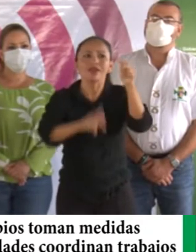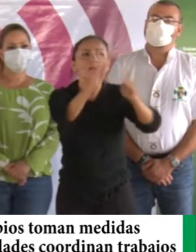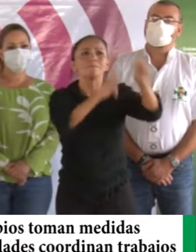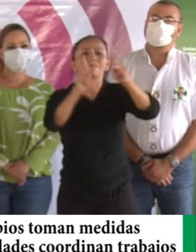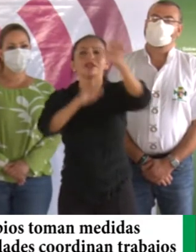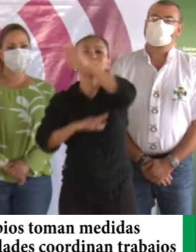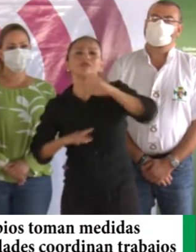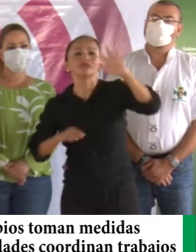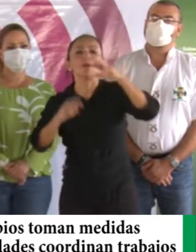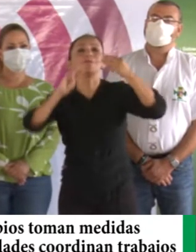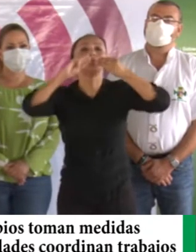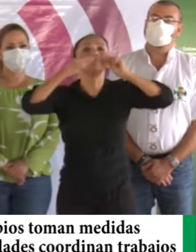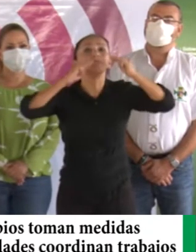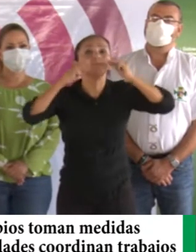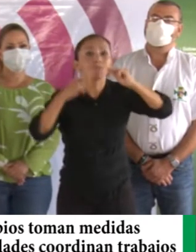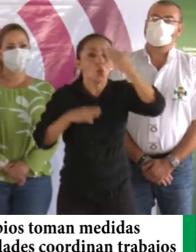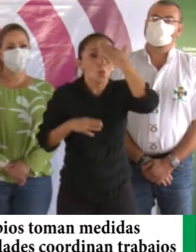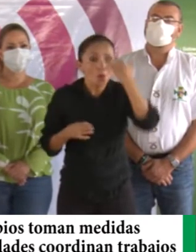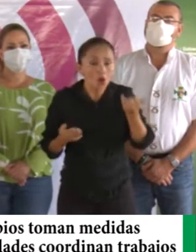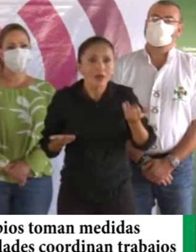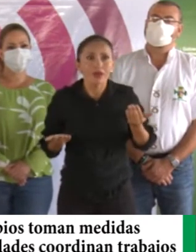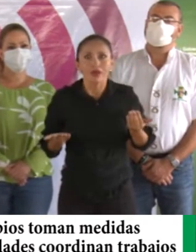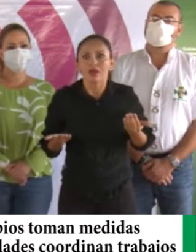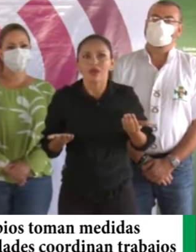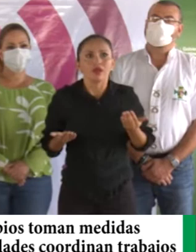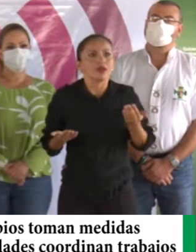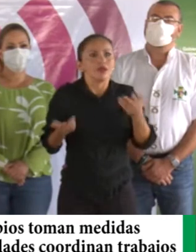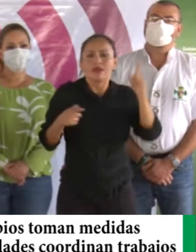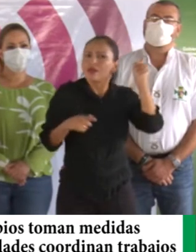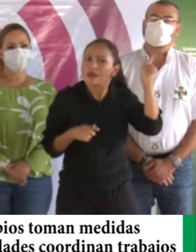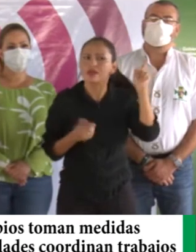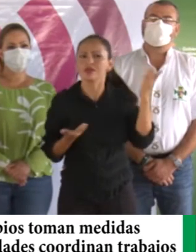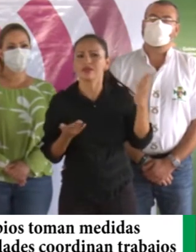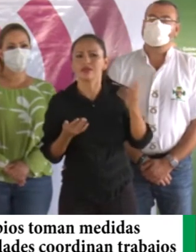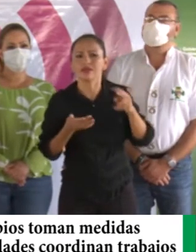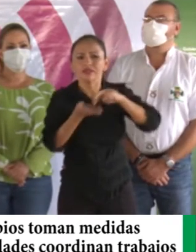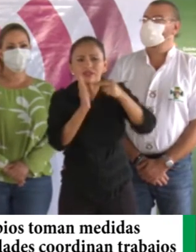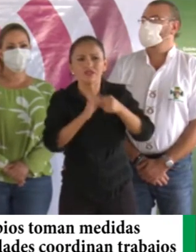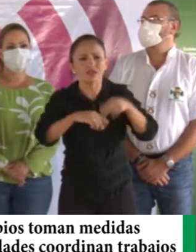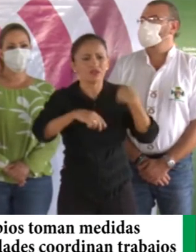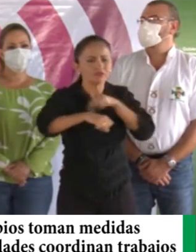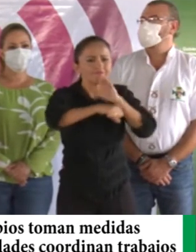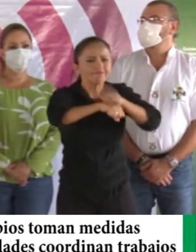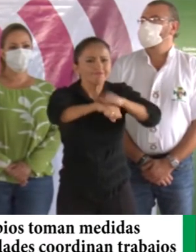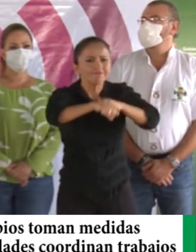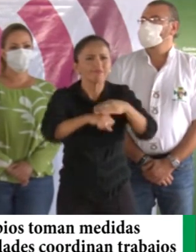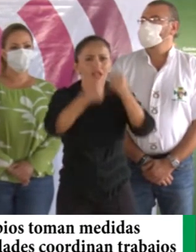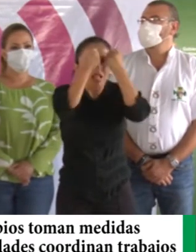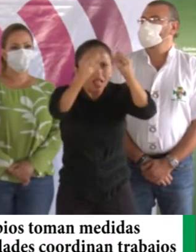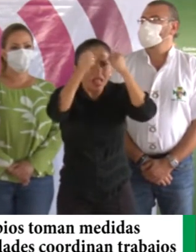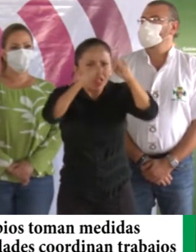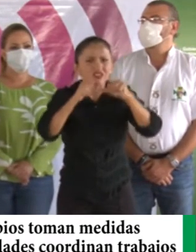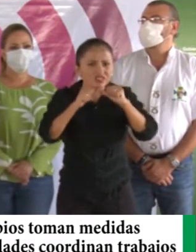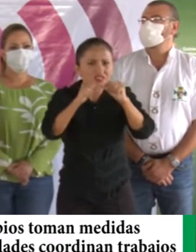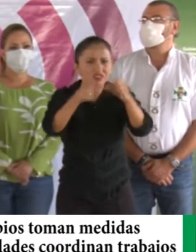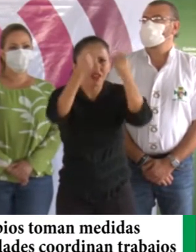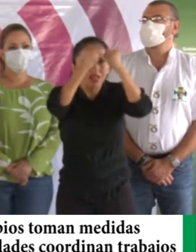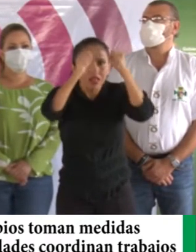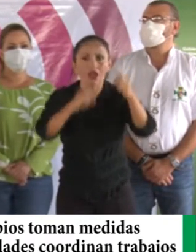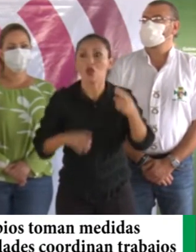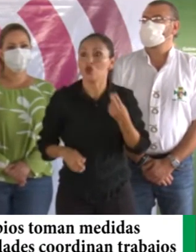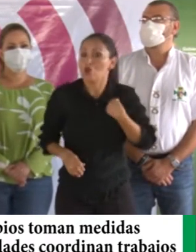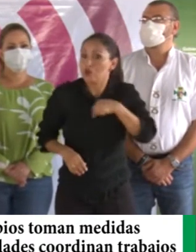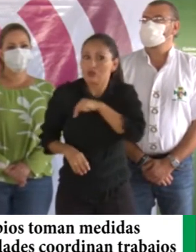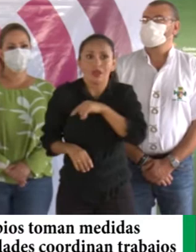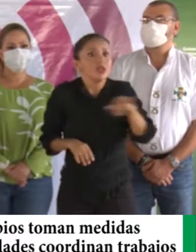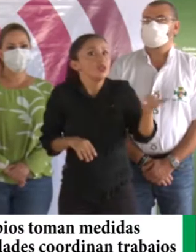población de Montero, porque no siguen las instrucciones que estamos dando. Lo mismo